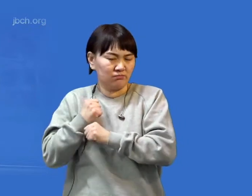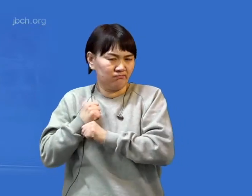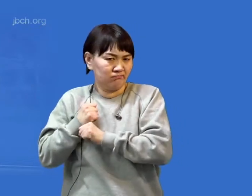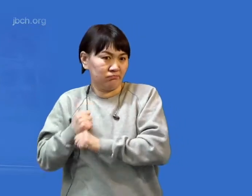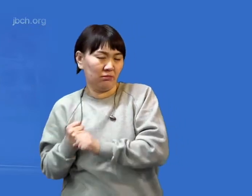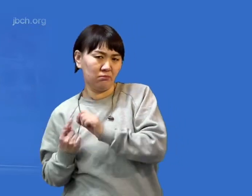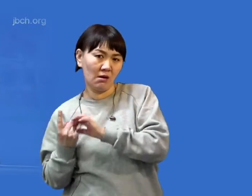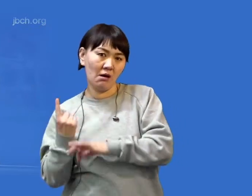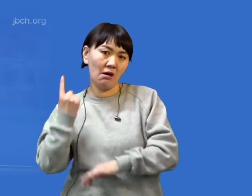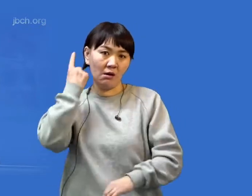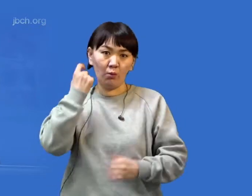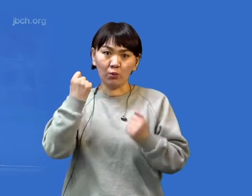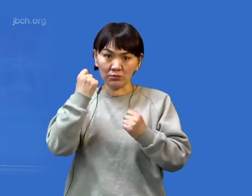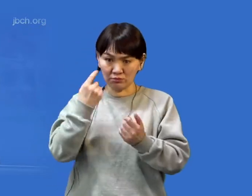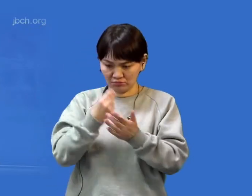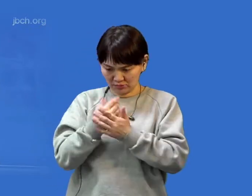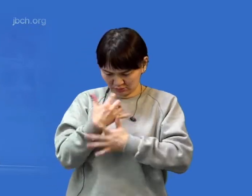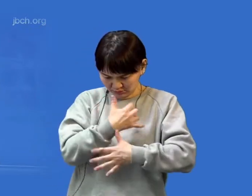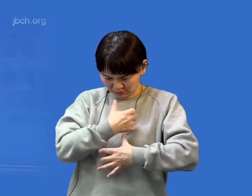асуудал болж байгаа юм.